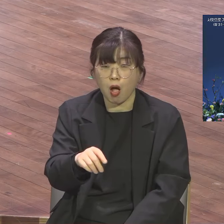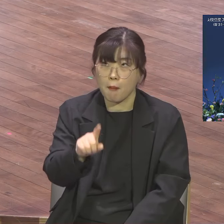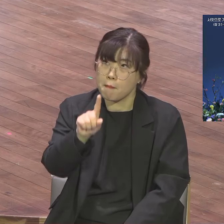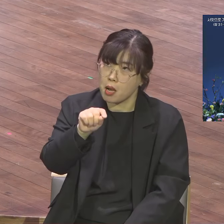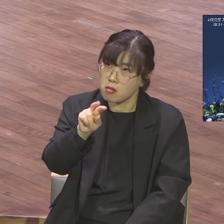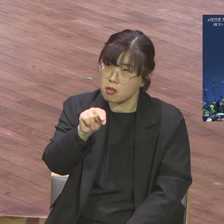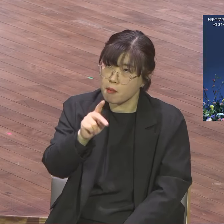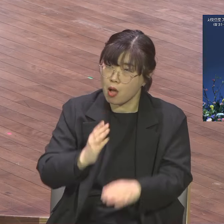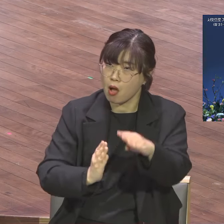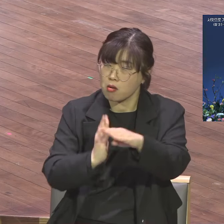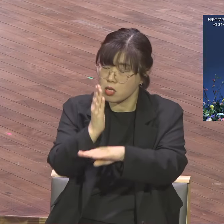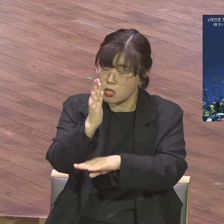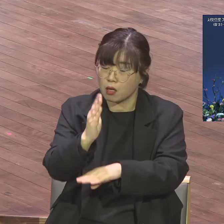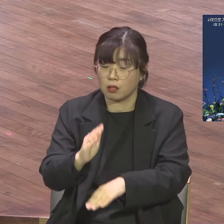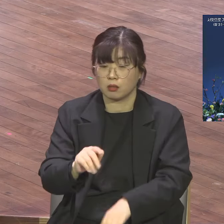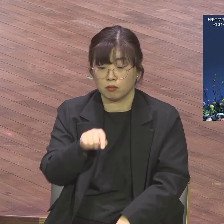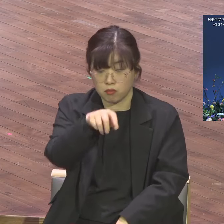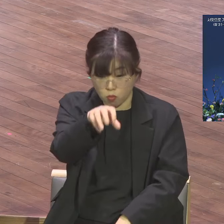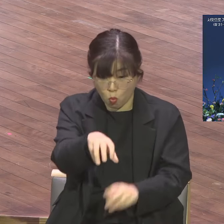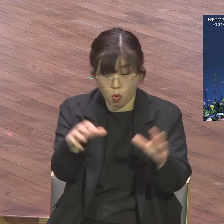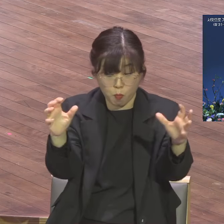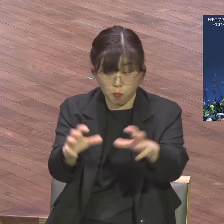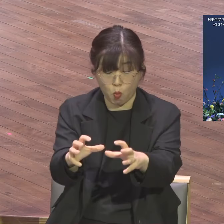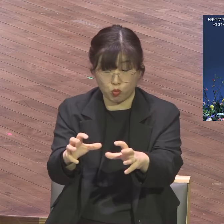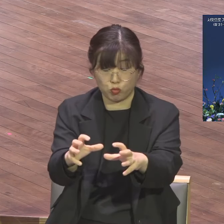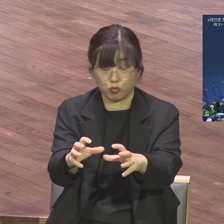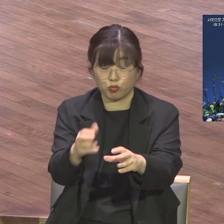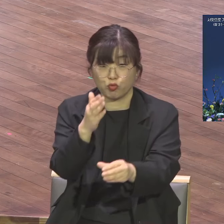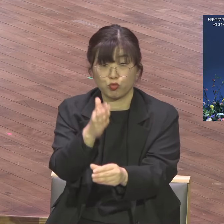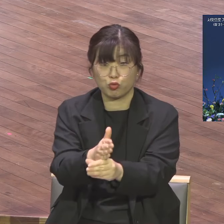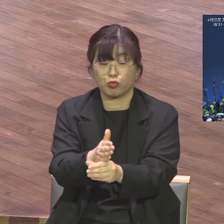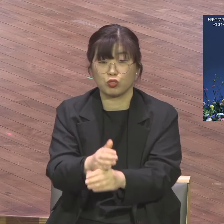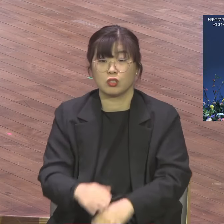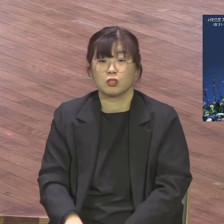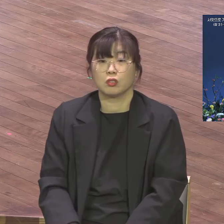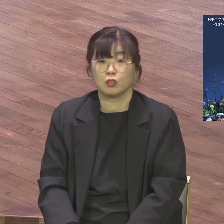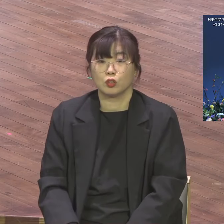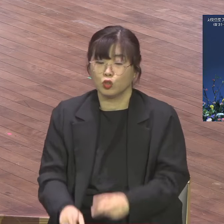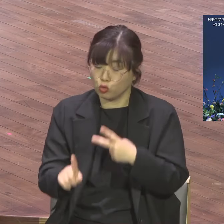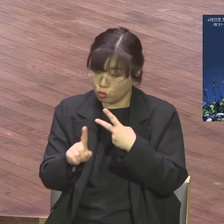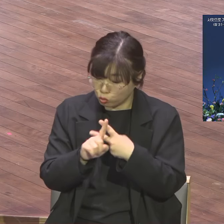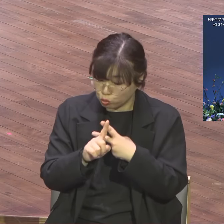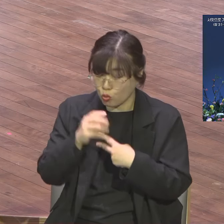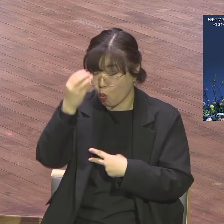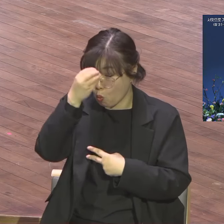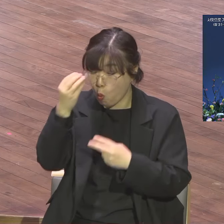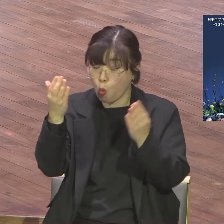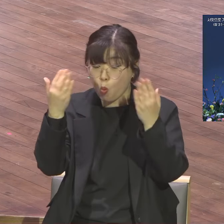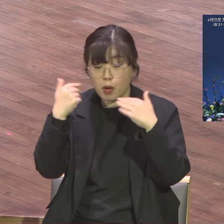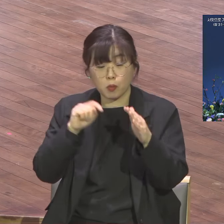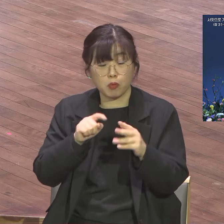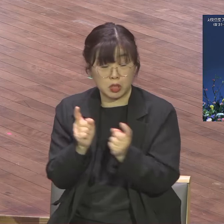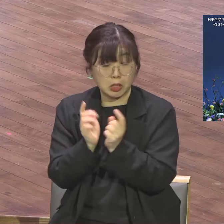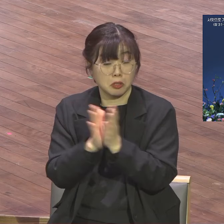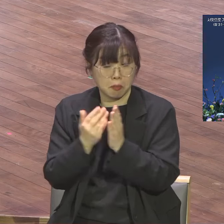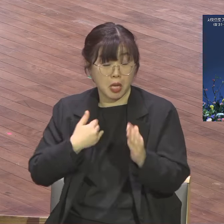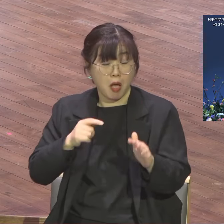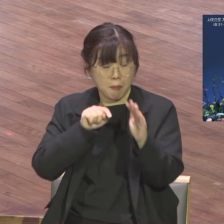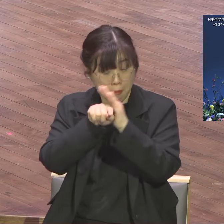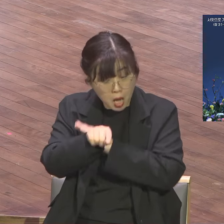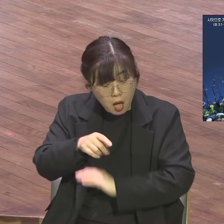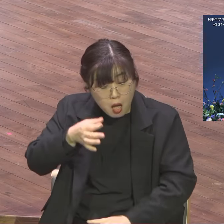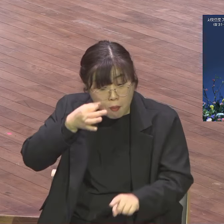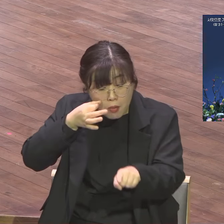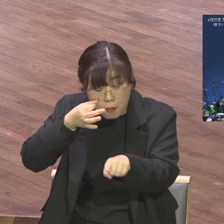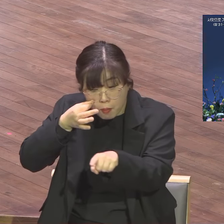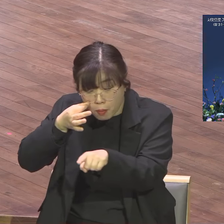대학교 하지요. 중고등학교 하고 있거든요. 거기에서 중고등학교 가보니까 내가 가보니 거기에 전부